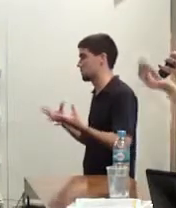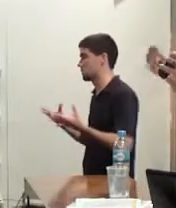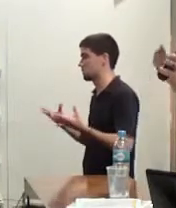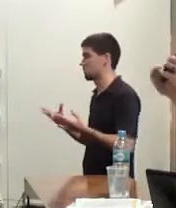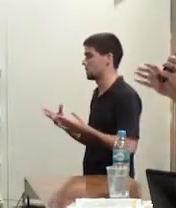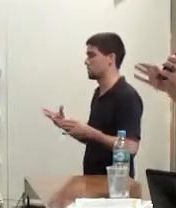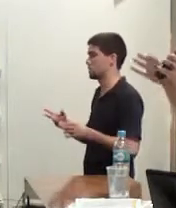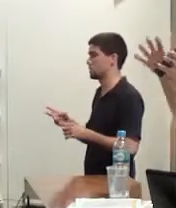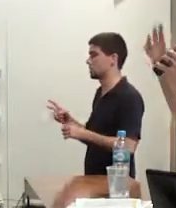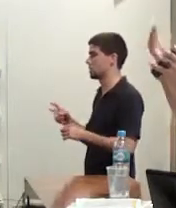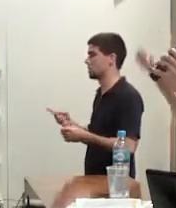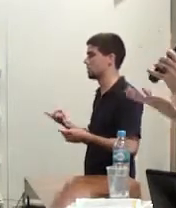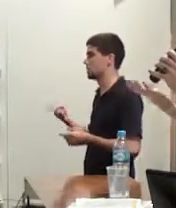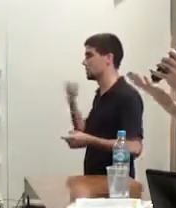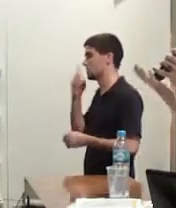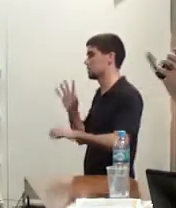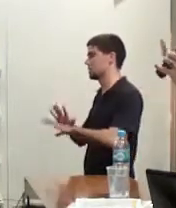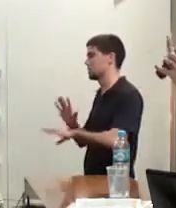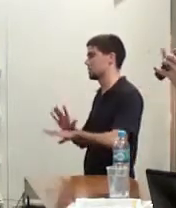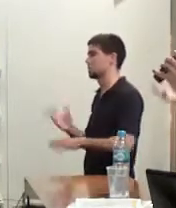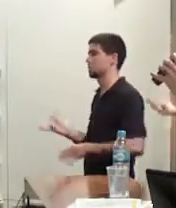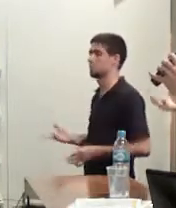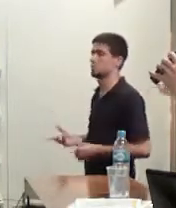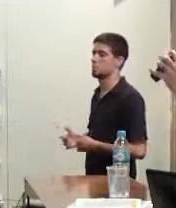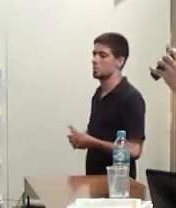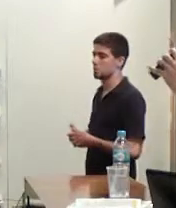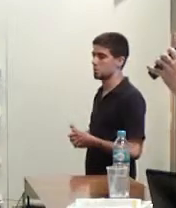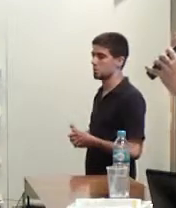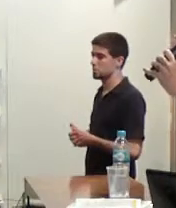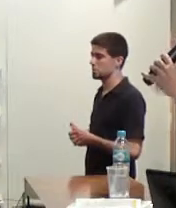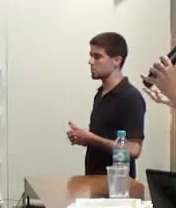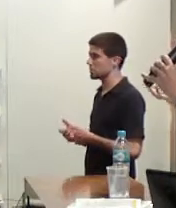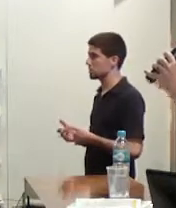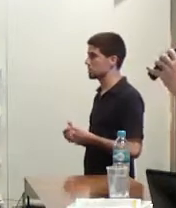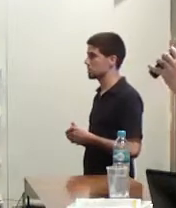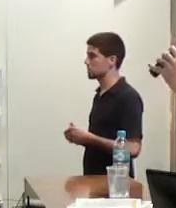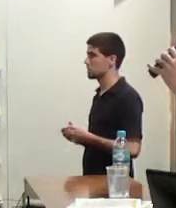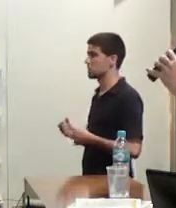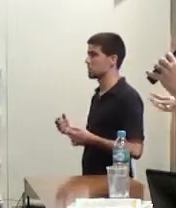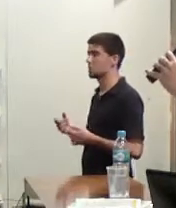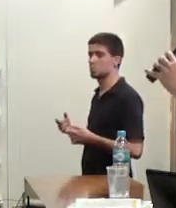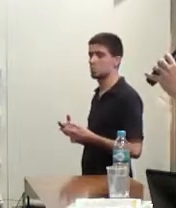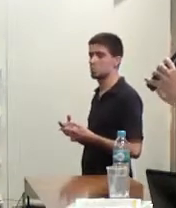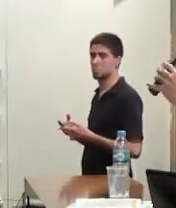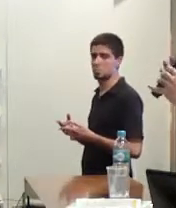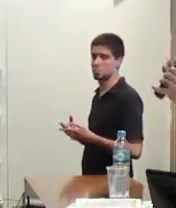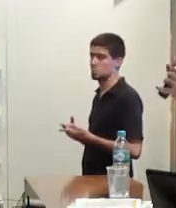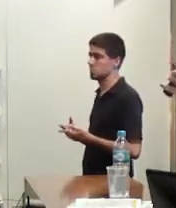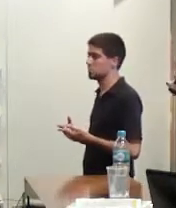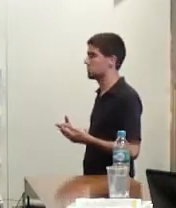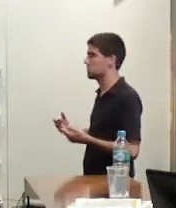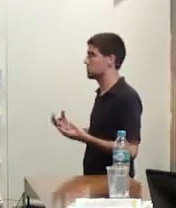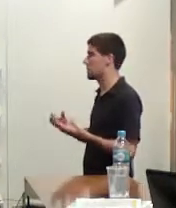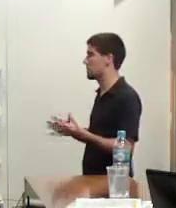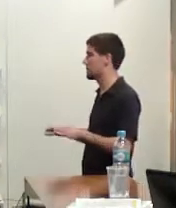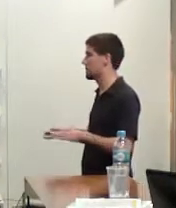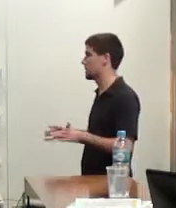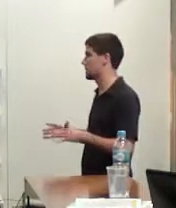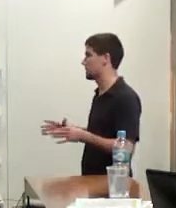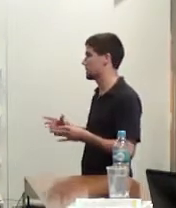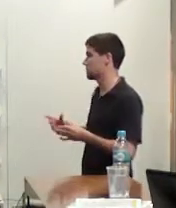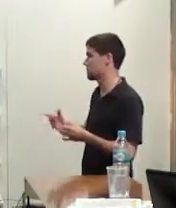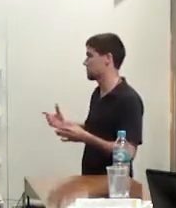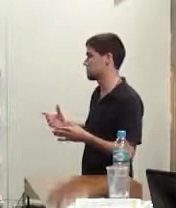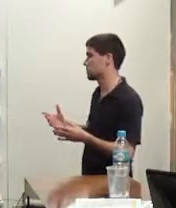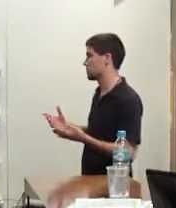pero mantienen su aspecto histórico, turístico, cultural y educativo. En